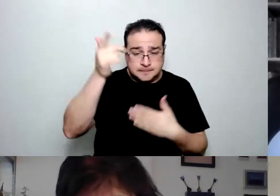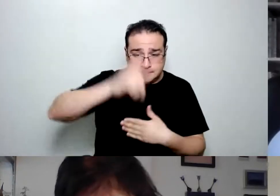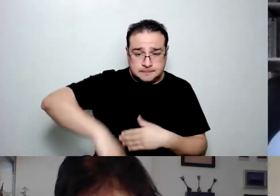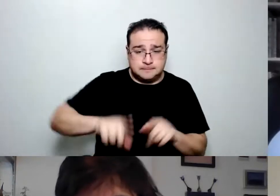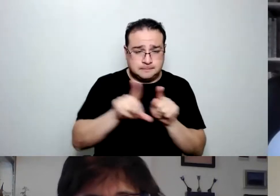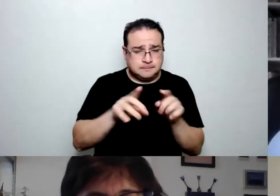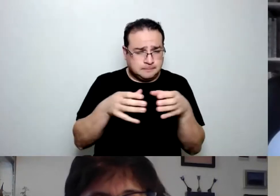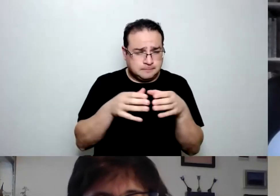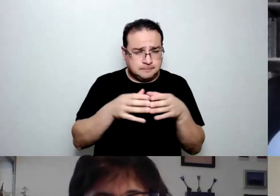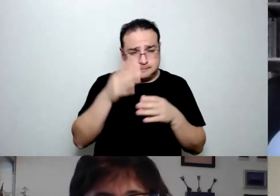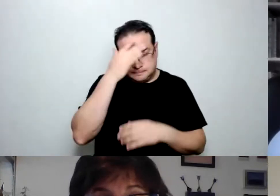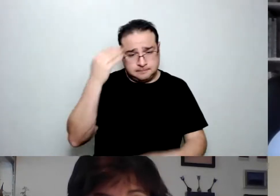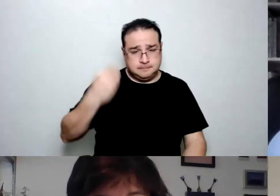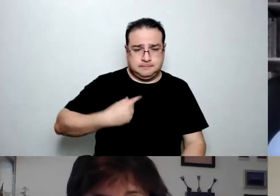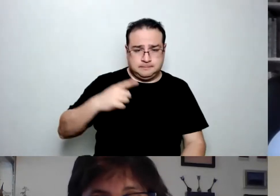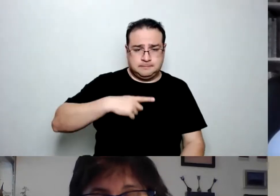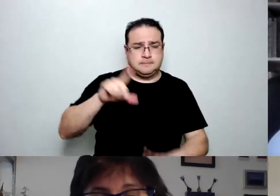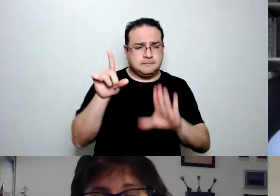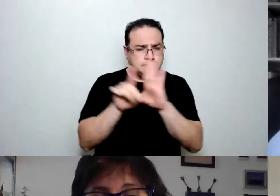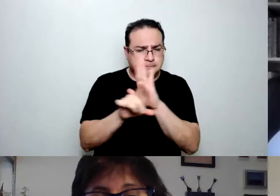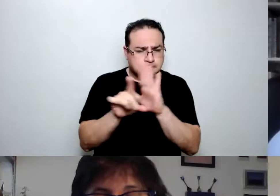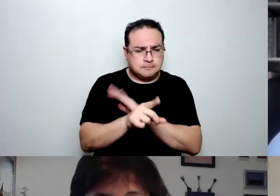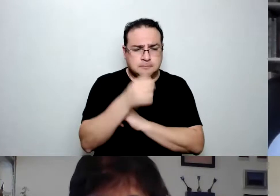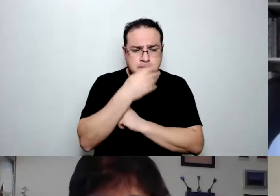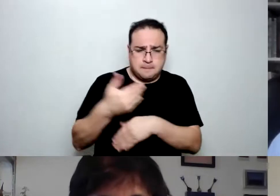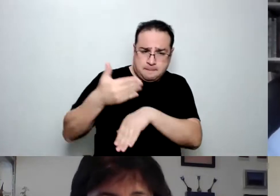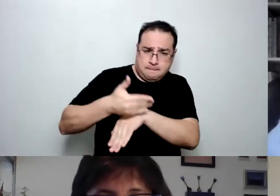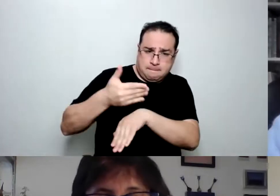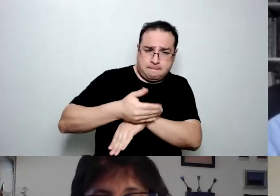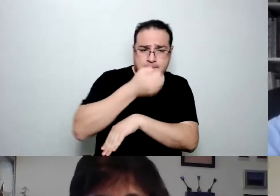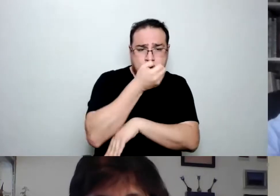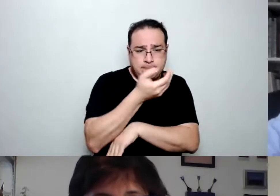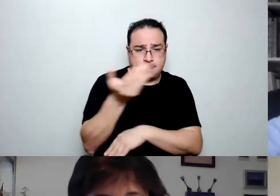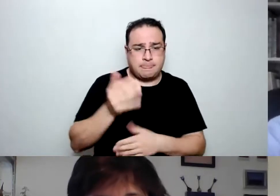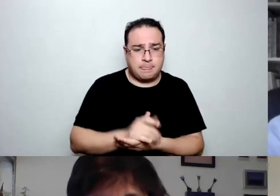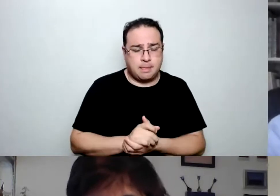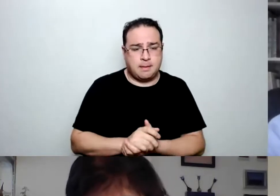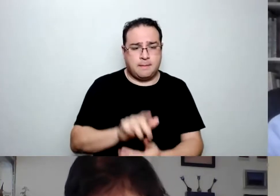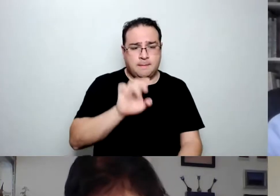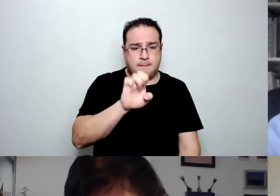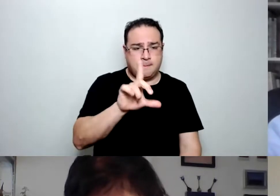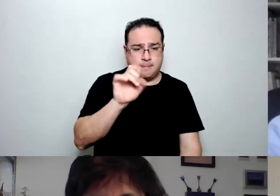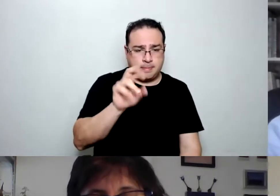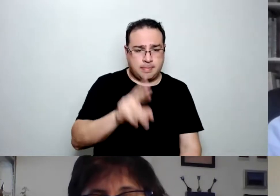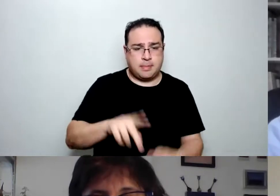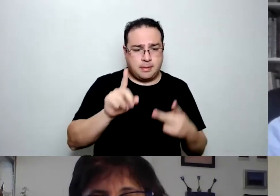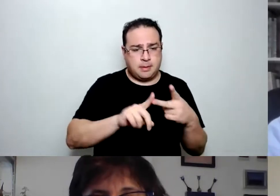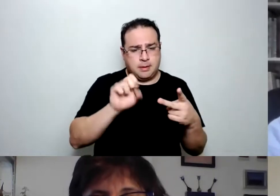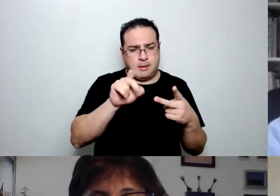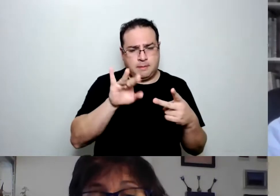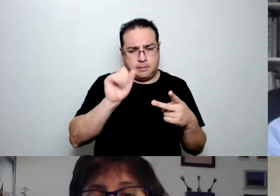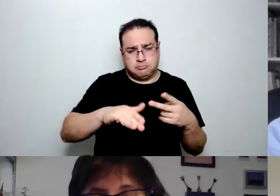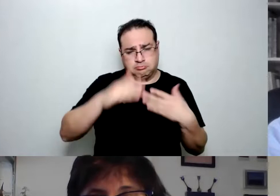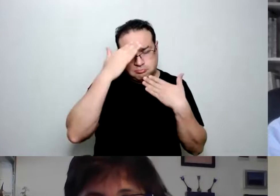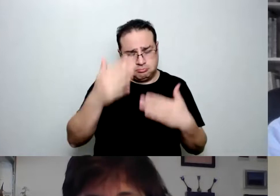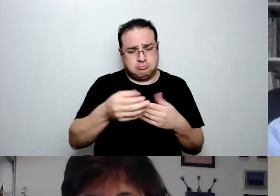nosso público, as perguntas, as participações. Helder e Sebastião, muito obrigada